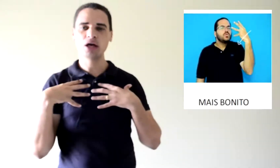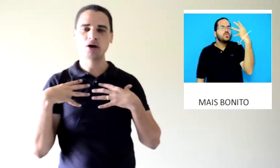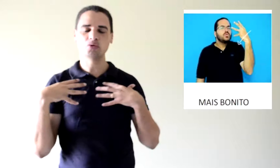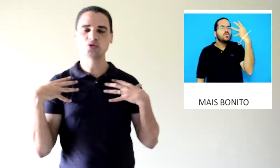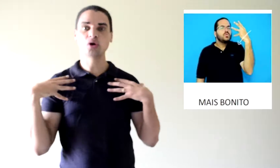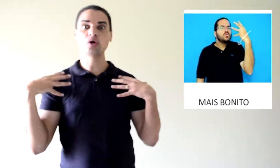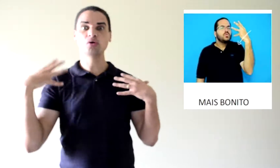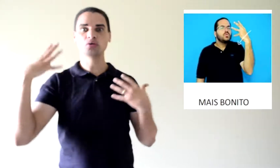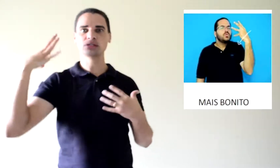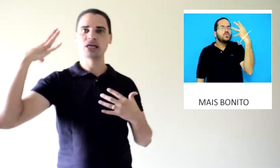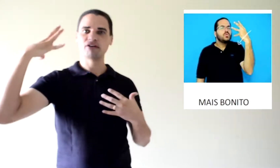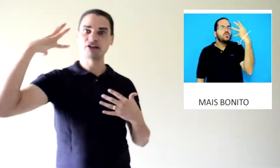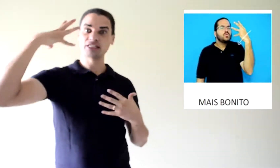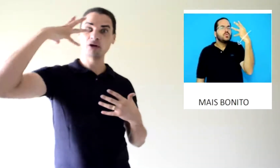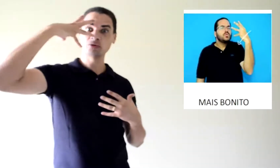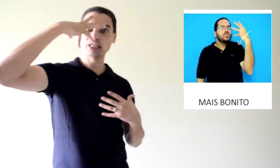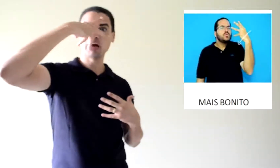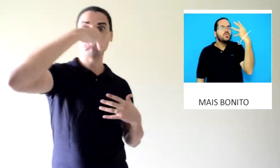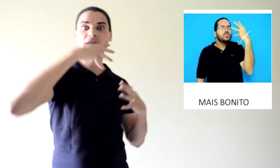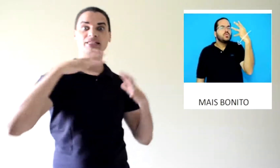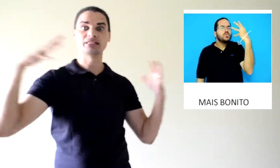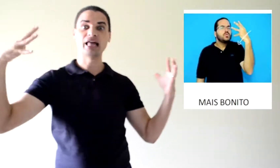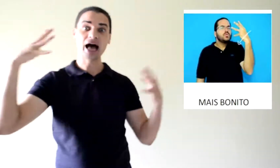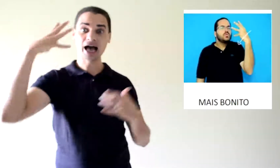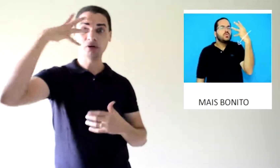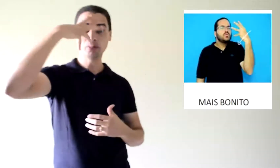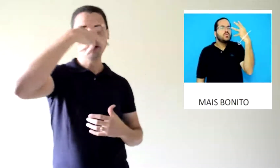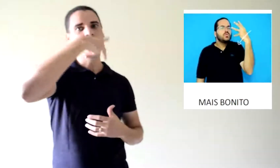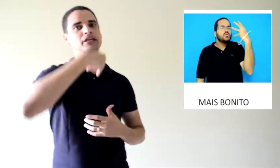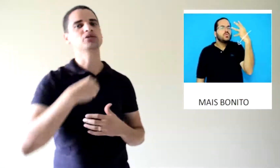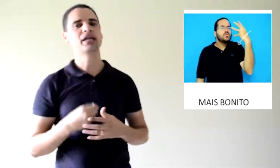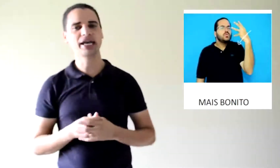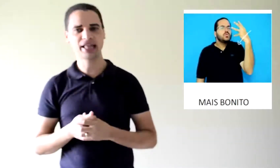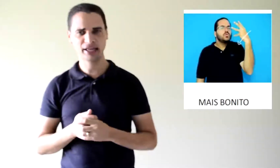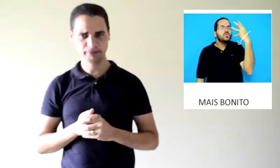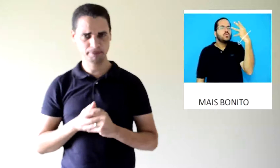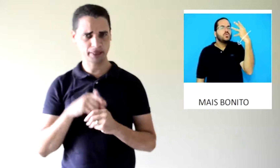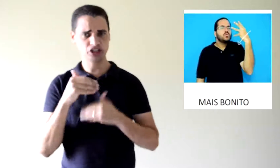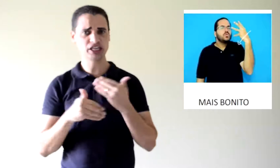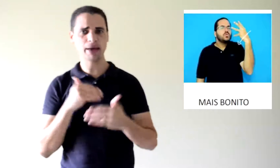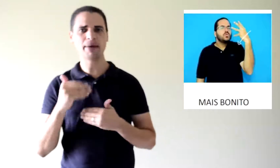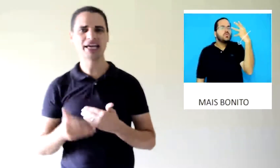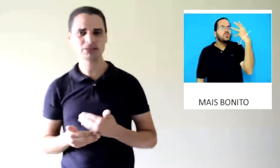os troncos, fazer um sinal mais largo, isso dá a ideia de que é mais